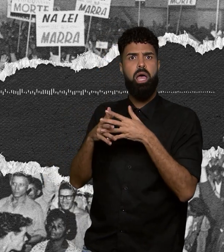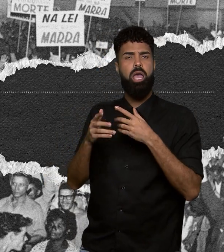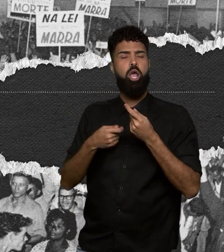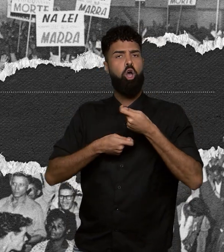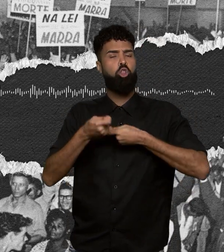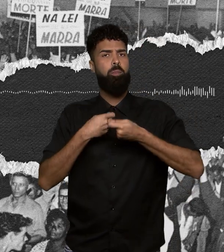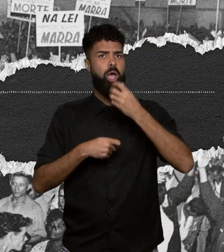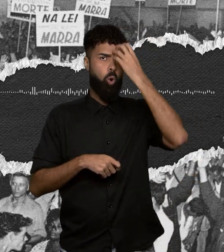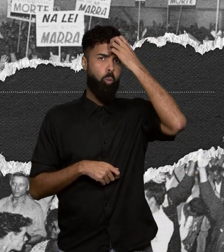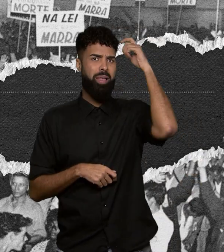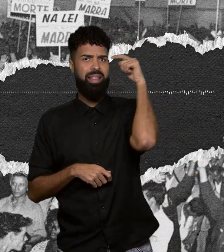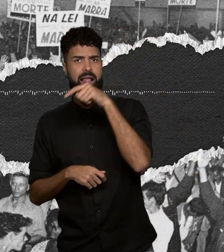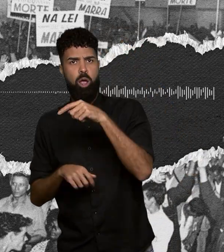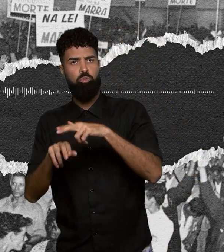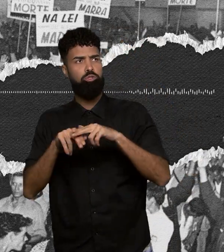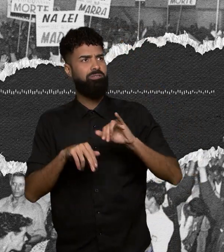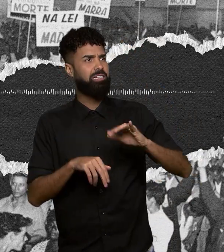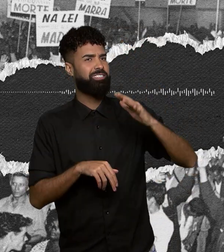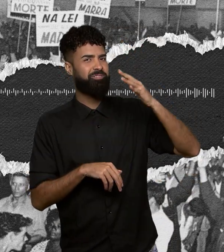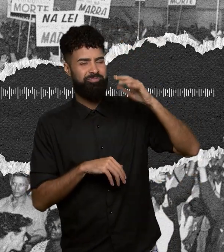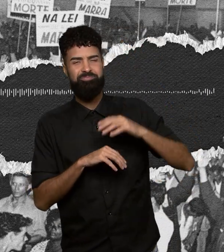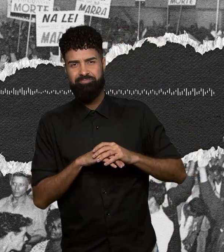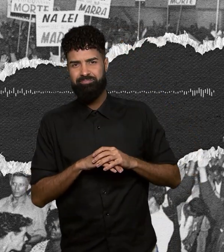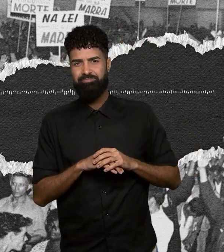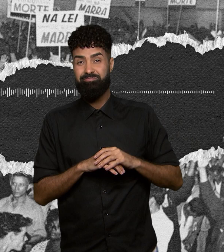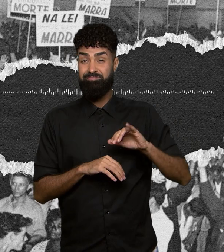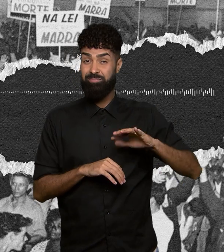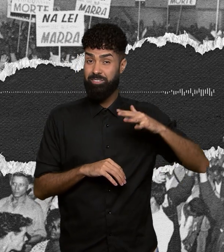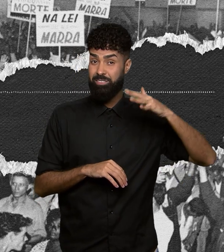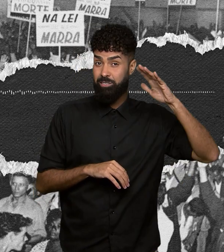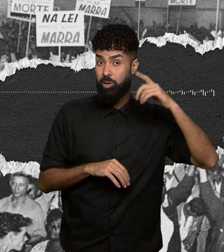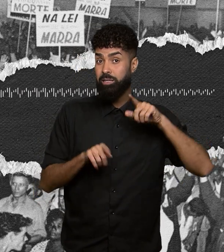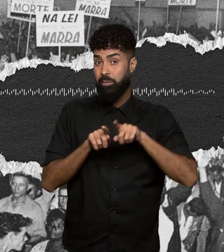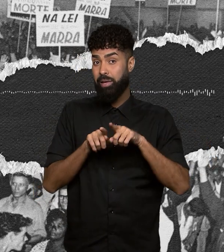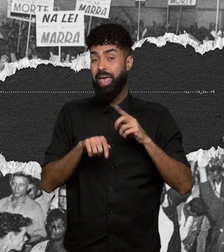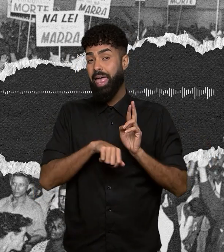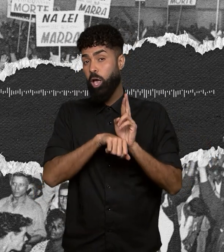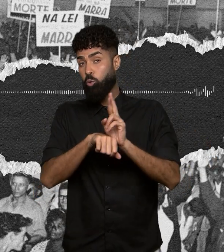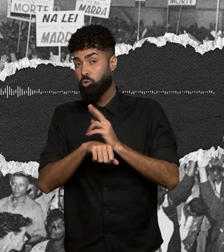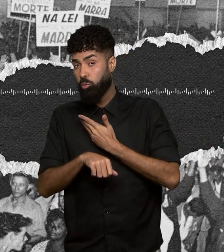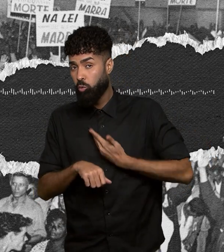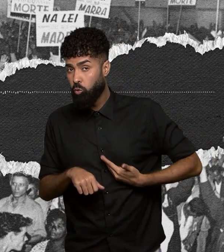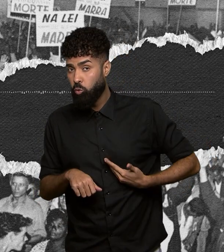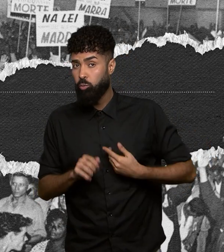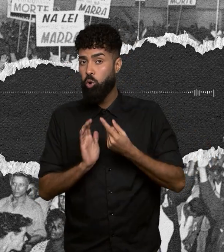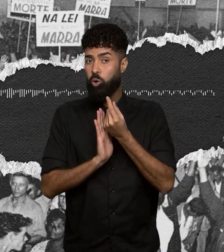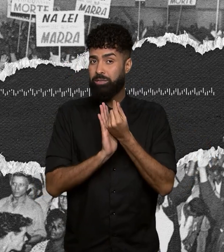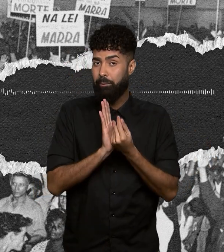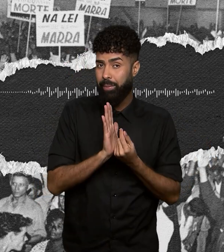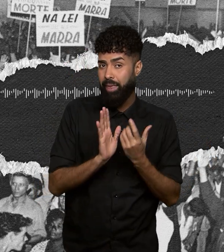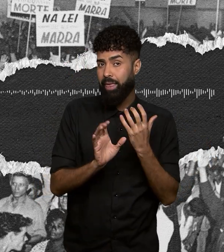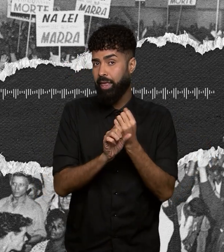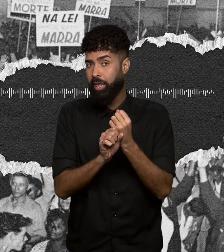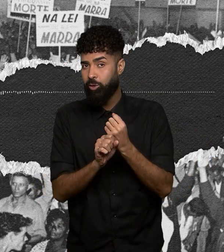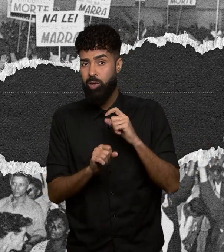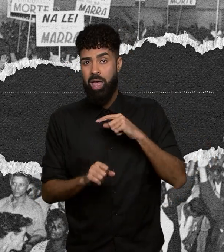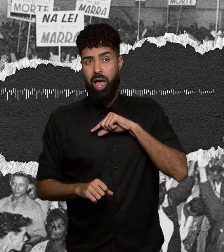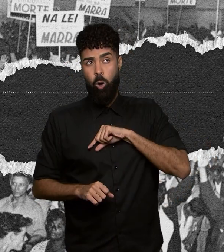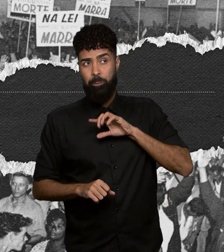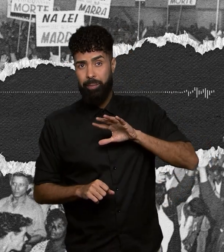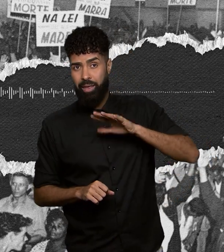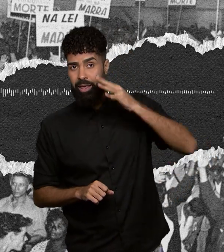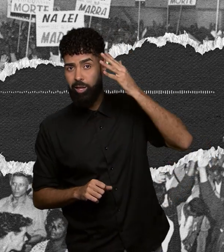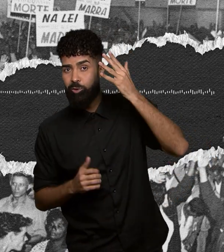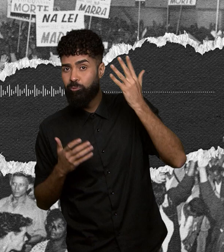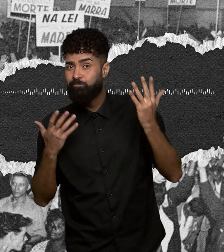criavam a inflação inflação atrelada à mobilização de recursos públicos ao orçamento aumento salarial